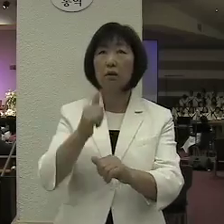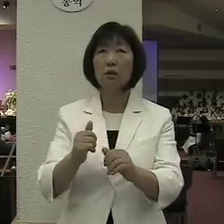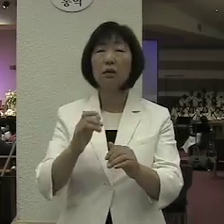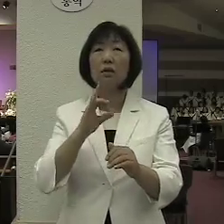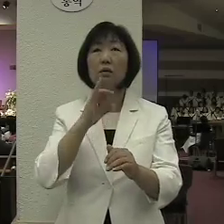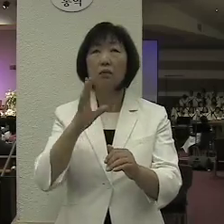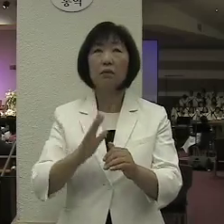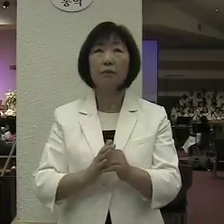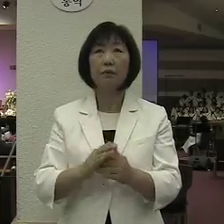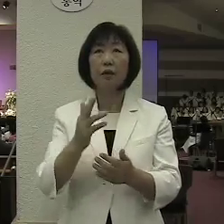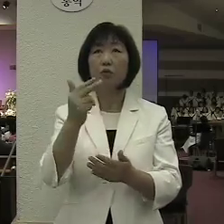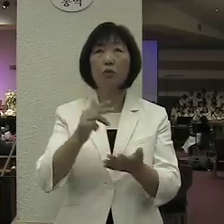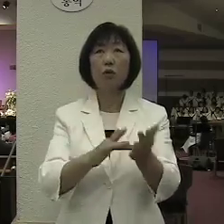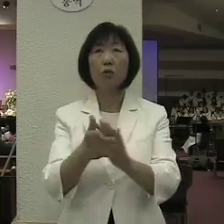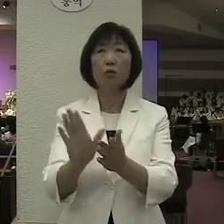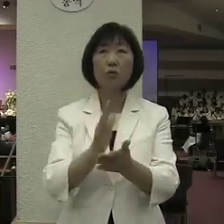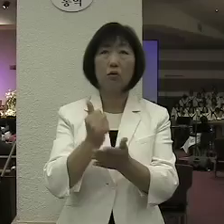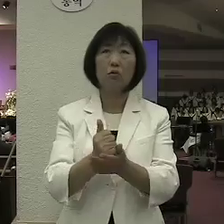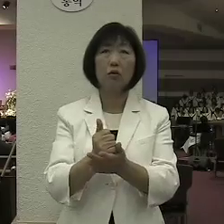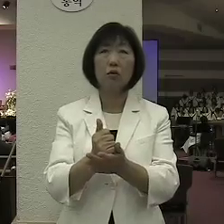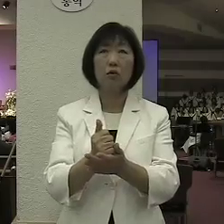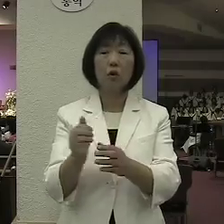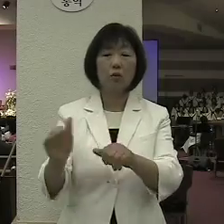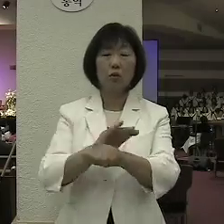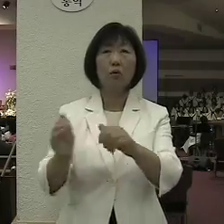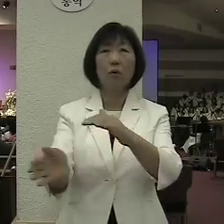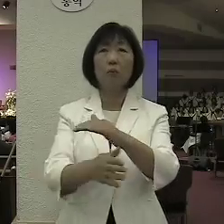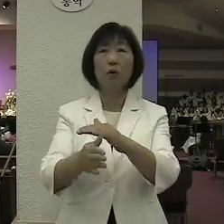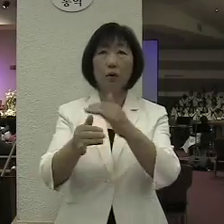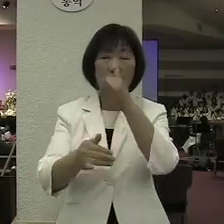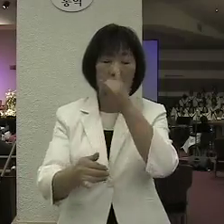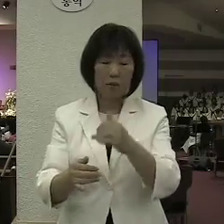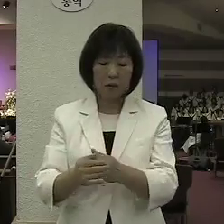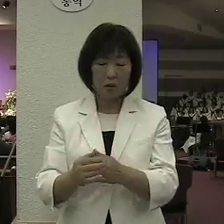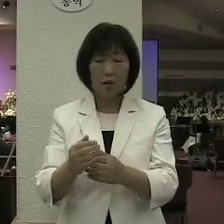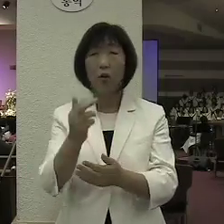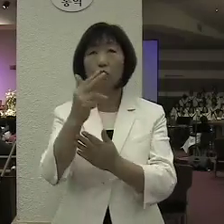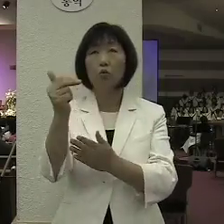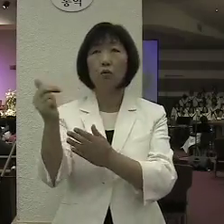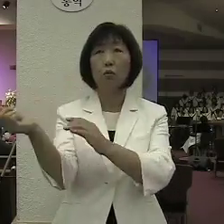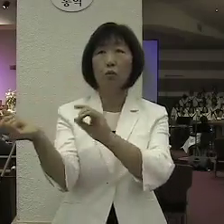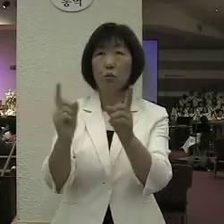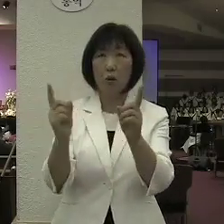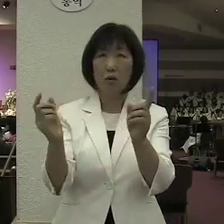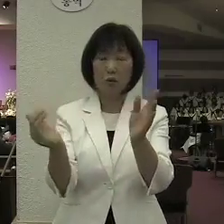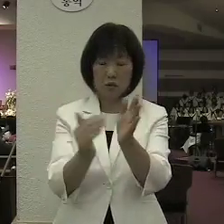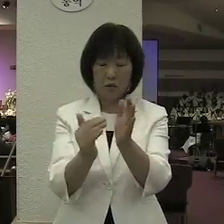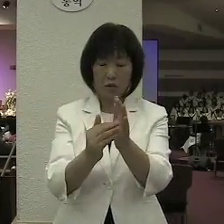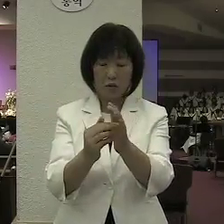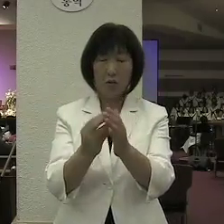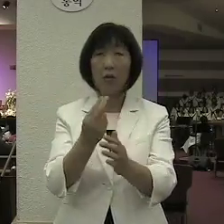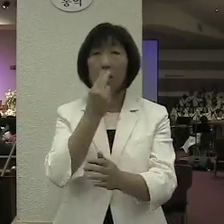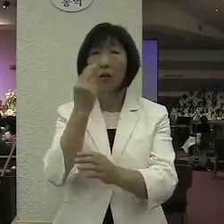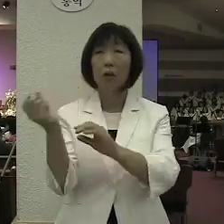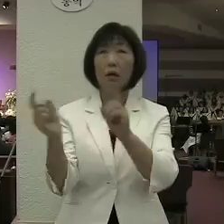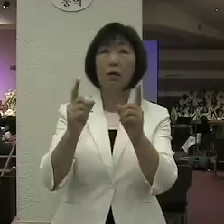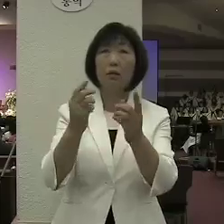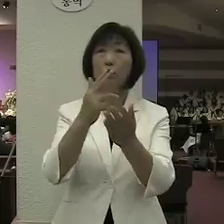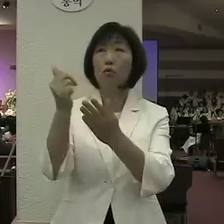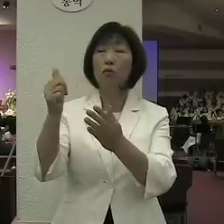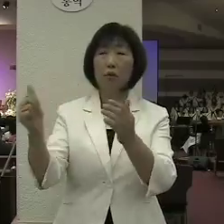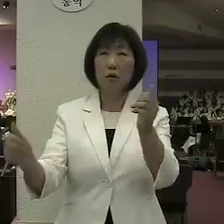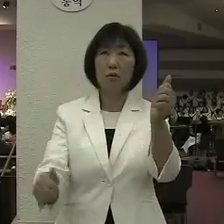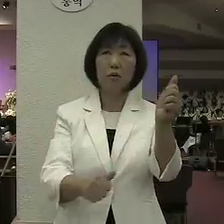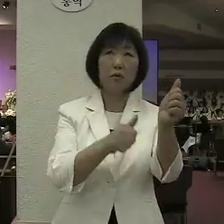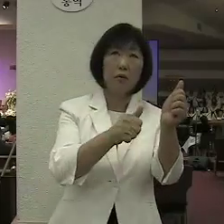누구를 존경하고 누구를 영웅 삼고 그것은 자유이겠지만 한 가지 확실한 것은 이겁니다. 죽어있는 사람 더 이상 우리에게 소망이